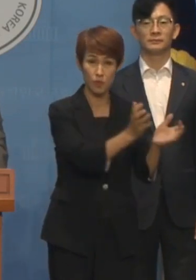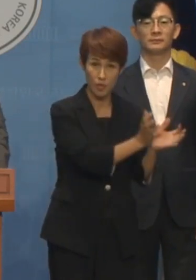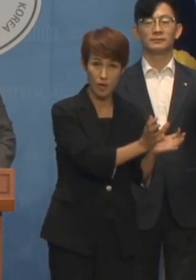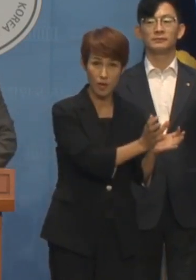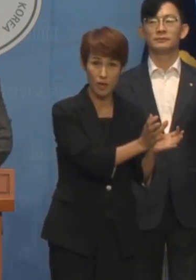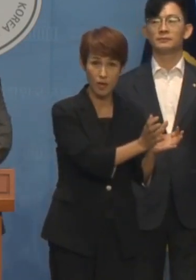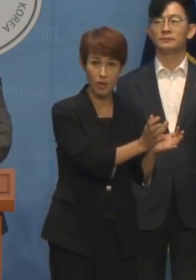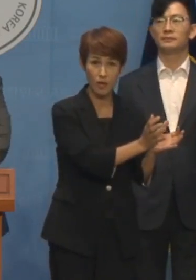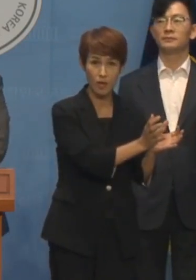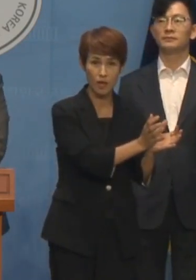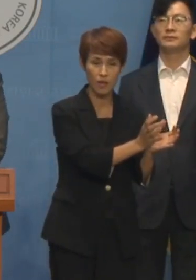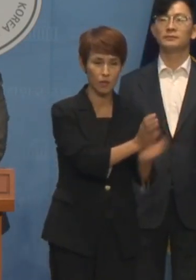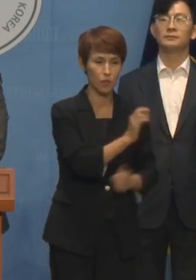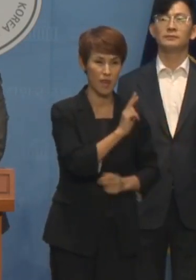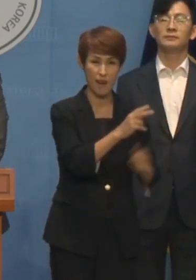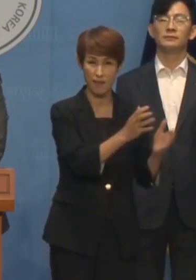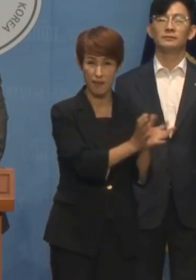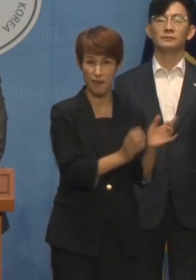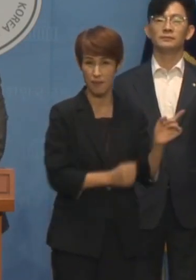더불어민주당과 야당은